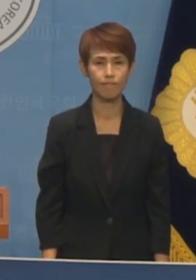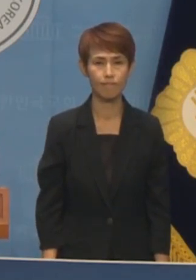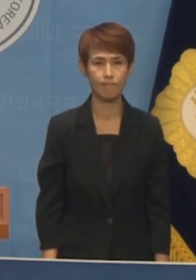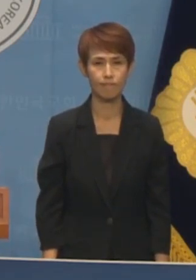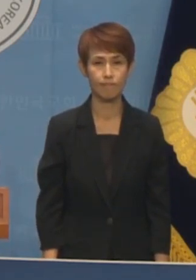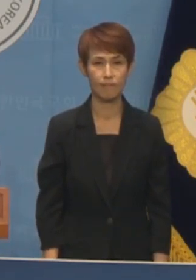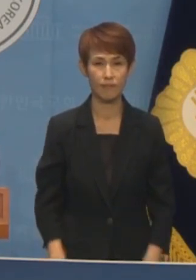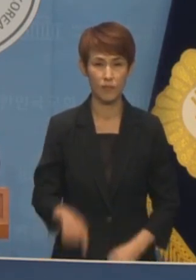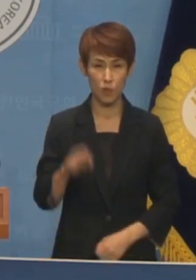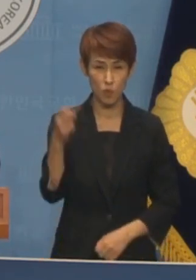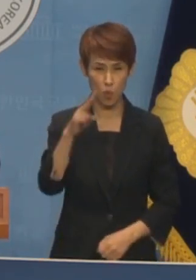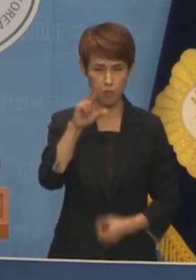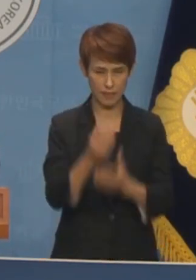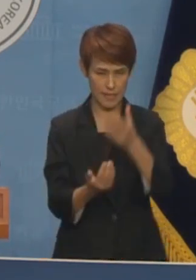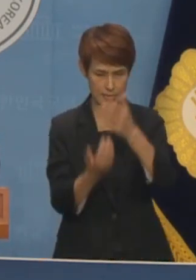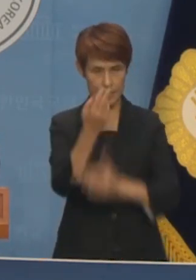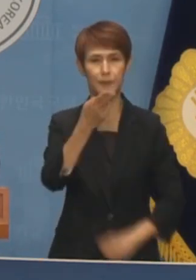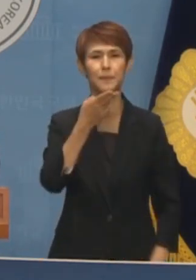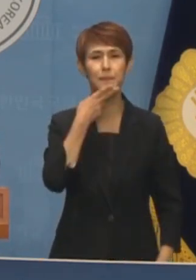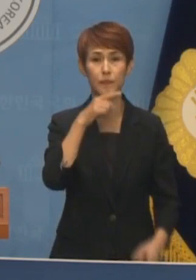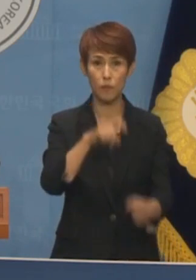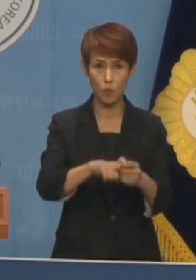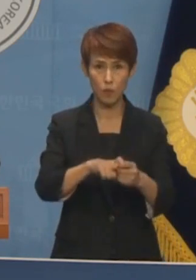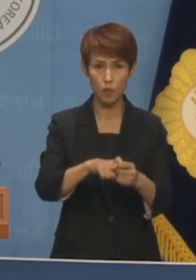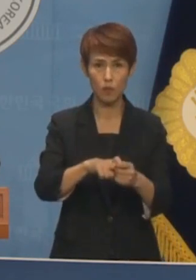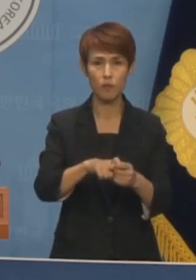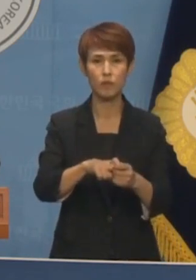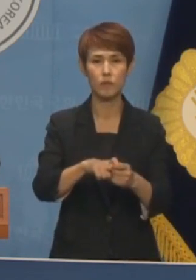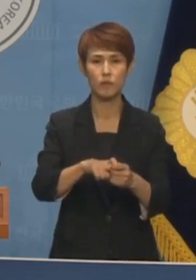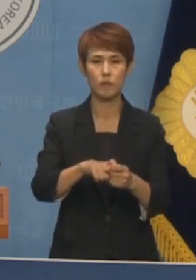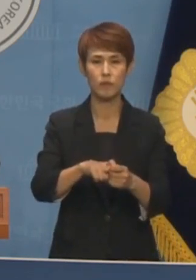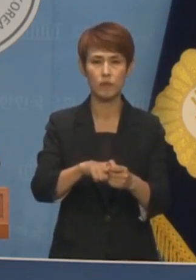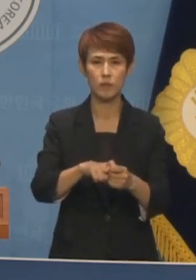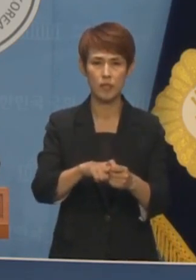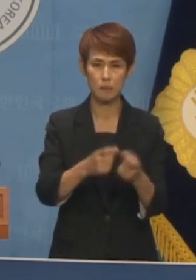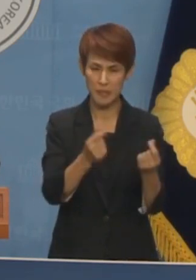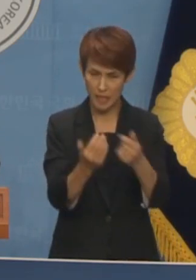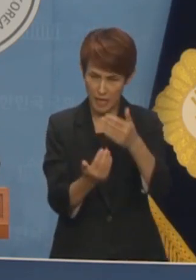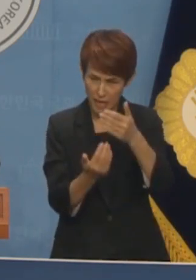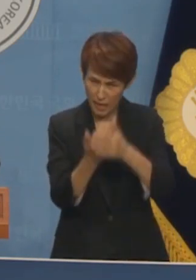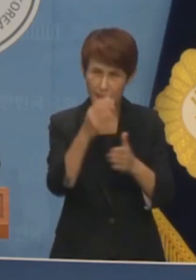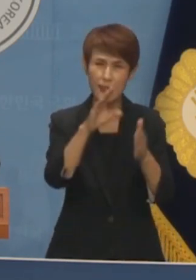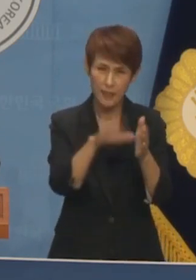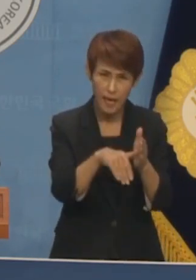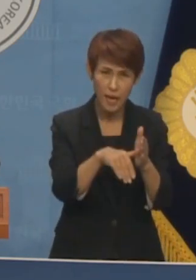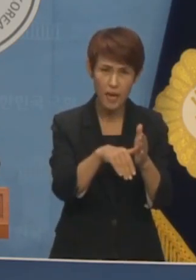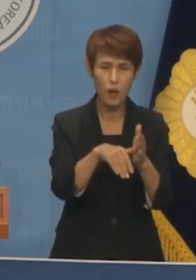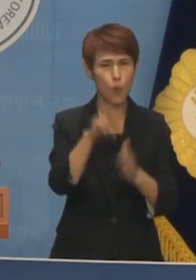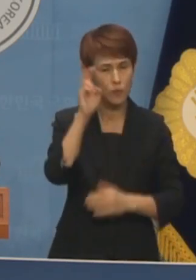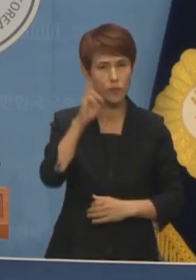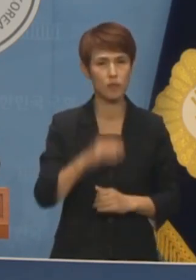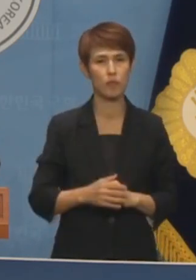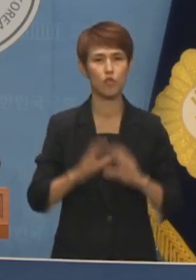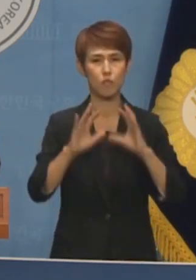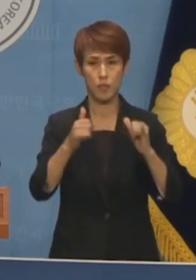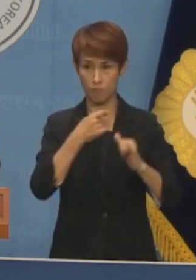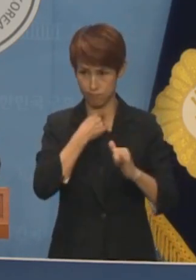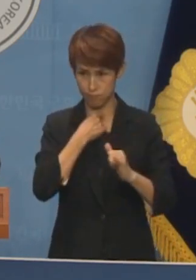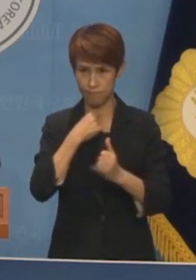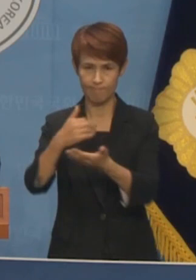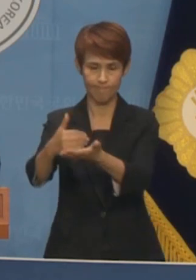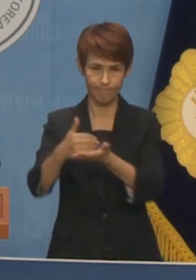다시는 이런 일이 발생하지 않도록 피치 못할 사정으로 유사한 일이 발생했다 하더라도 국민의 민의를 받들어